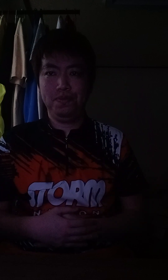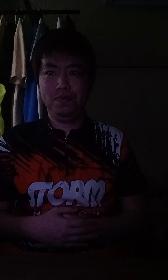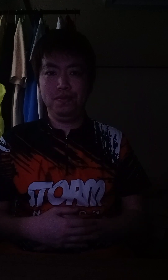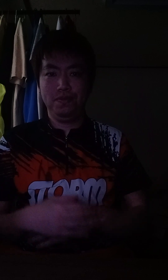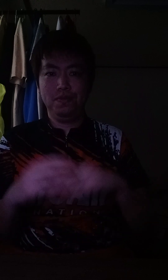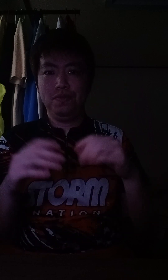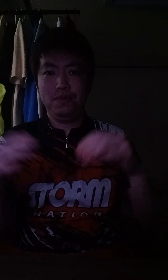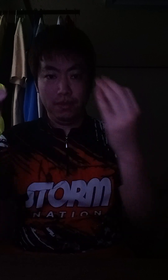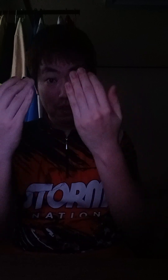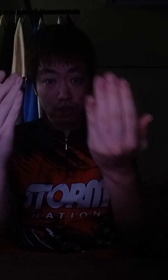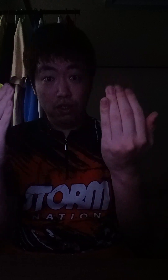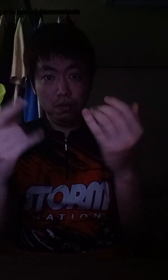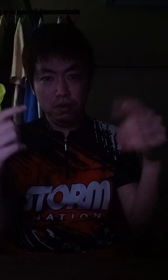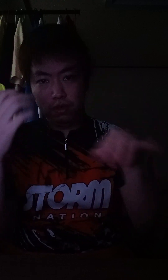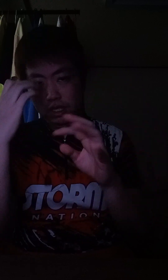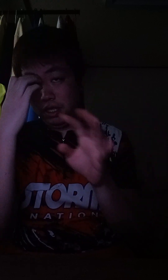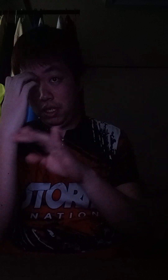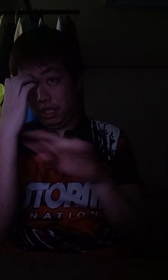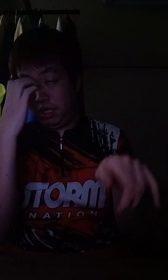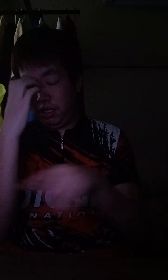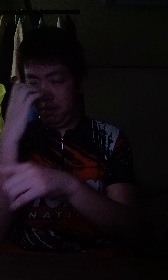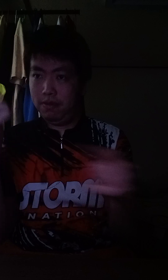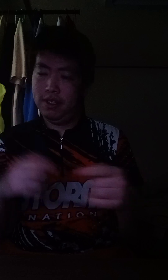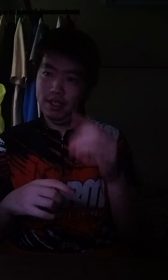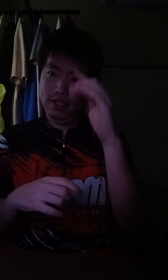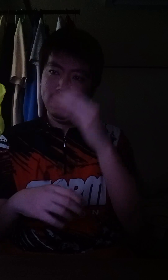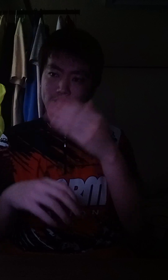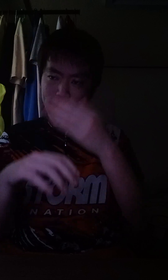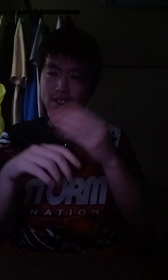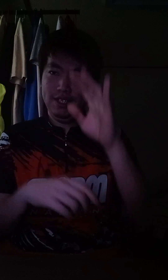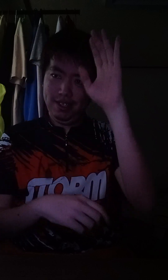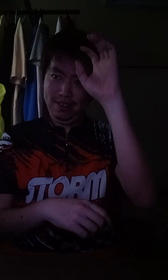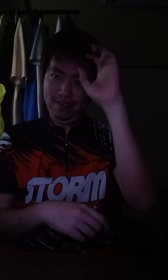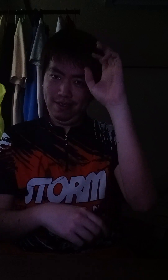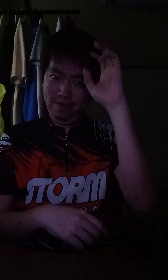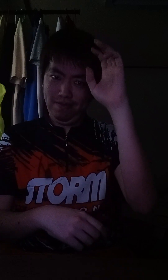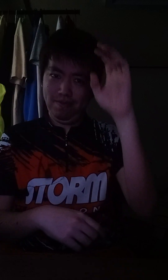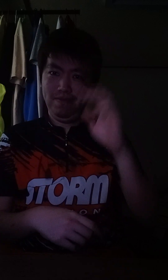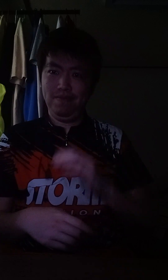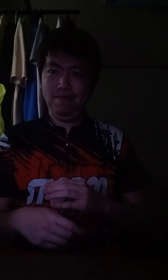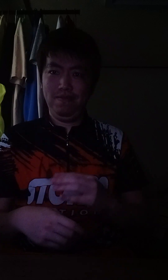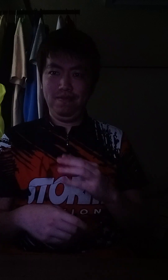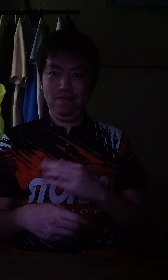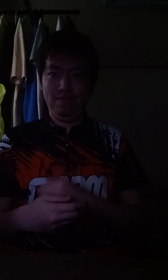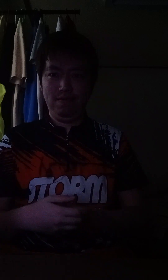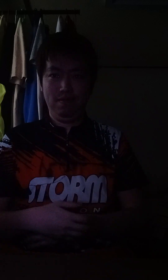승현이가 보여주는 희망으로 요리사의 꿈을 꼭 이룰 수 있길 바라봅니다.